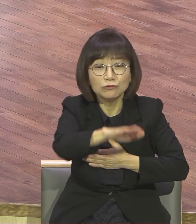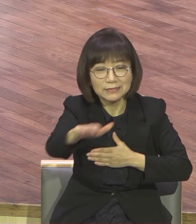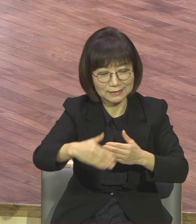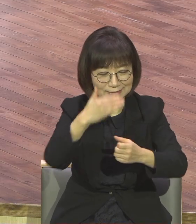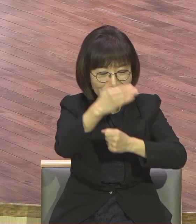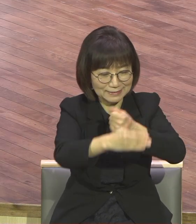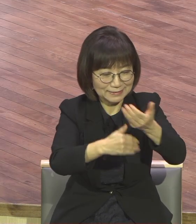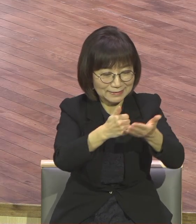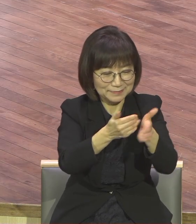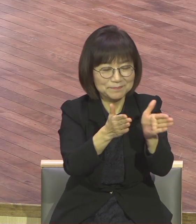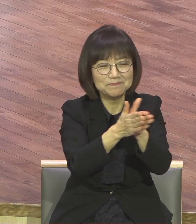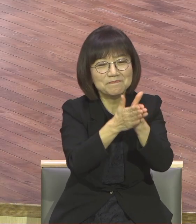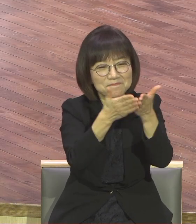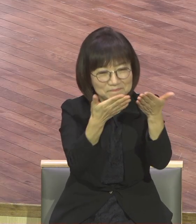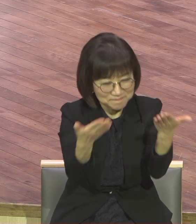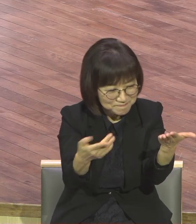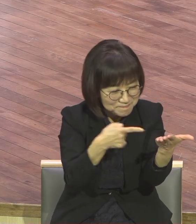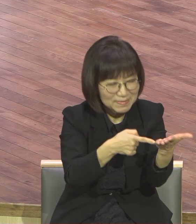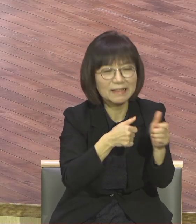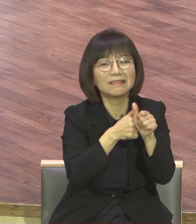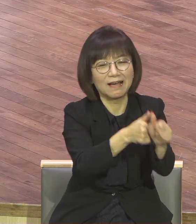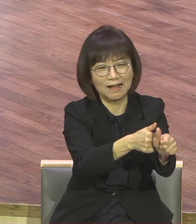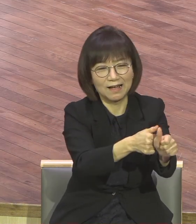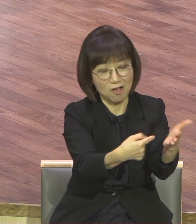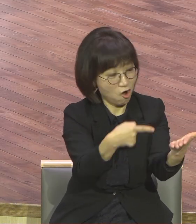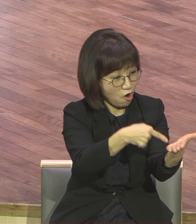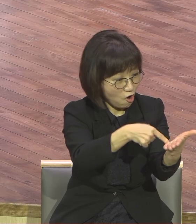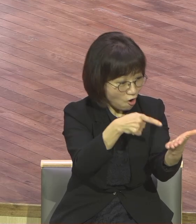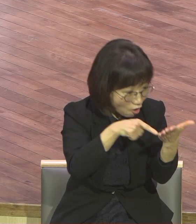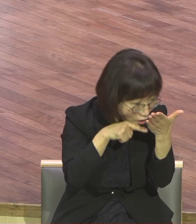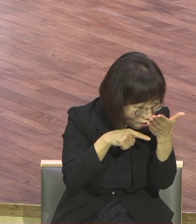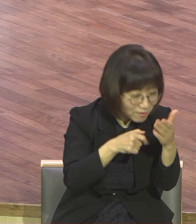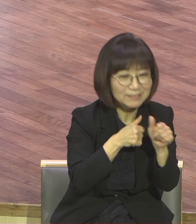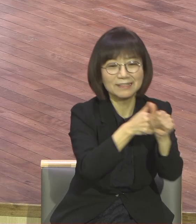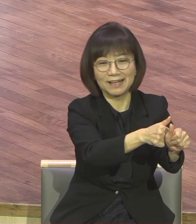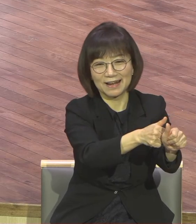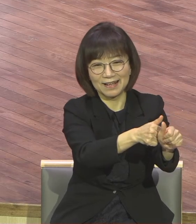성경을 솔라 피데 오직 성경 오직 믿음.